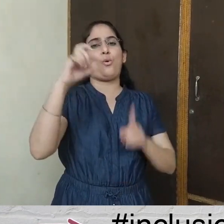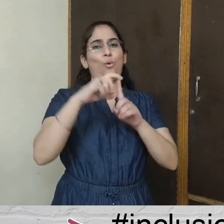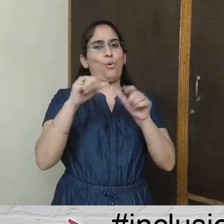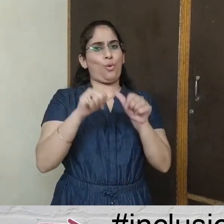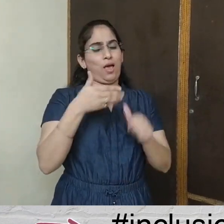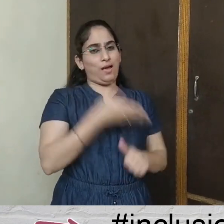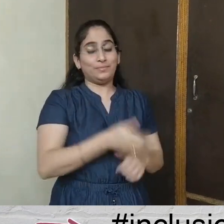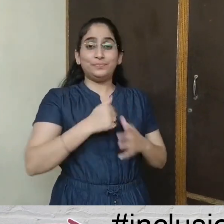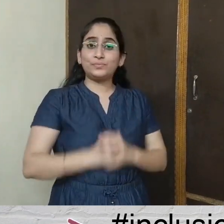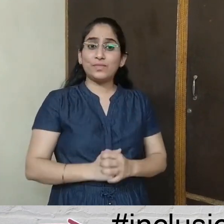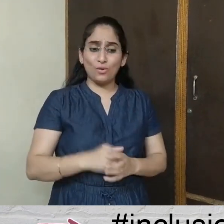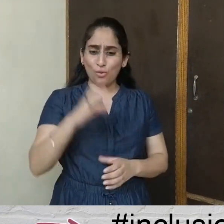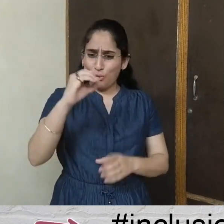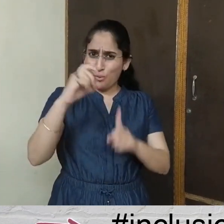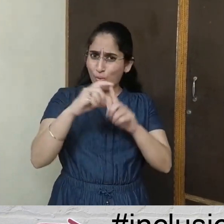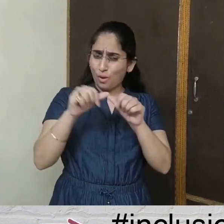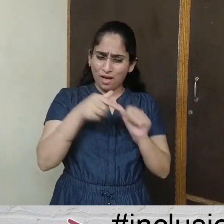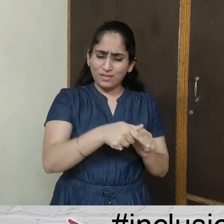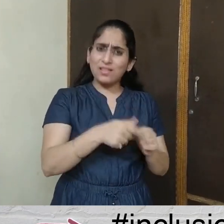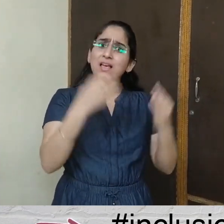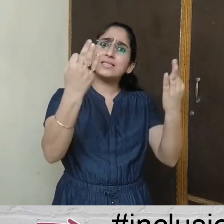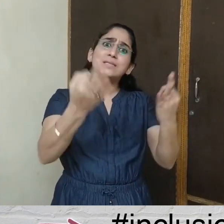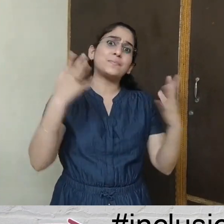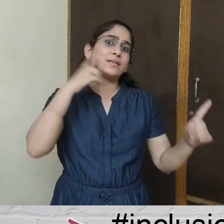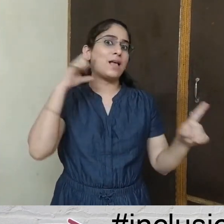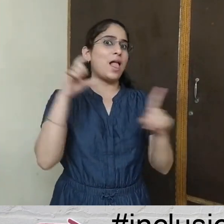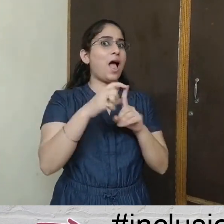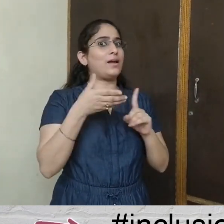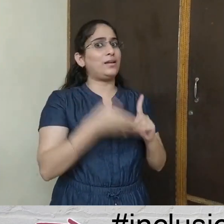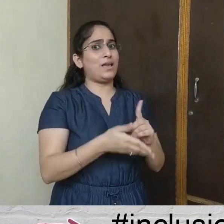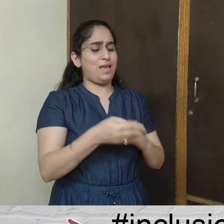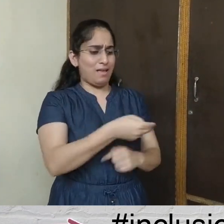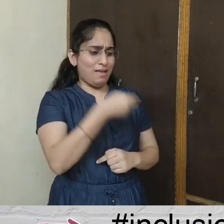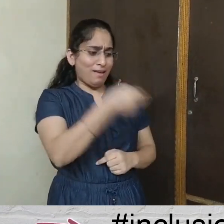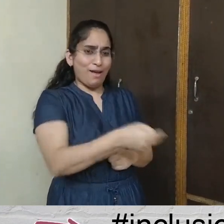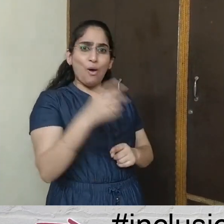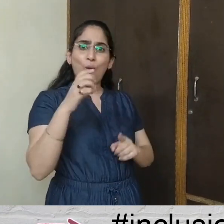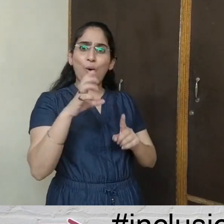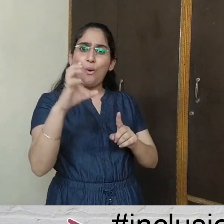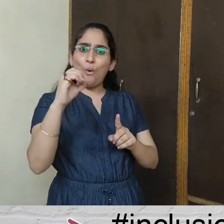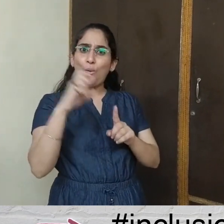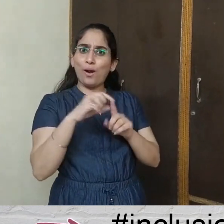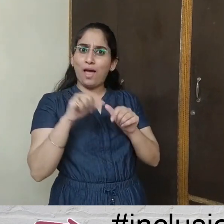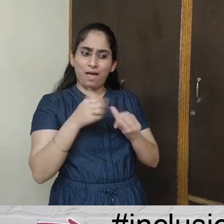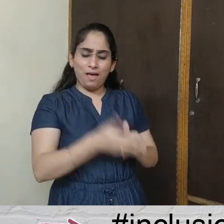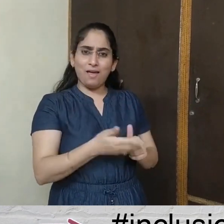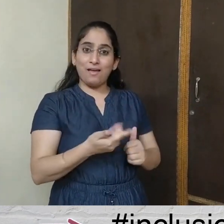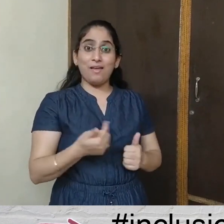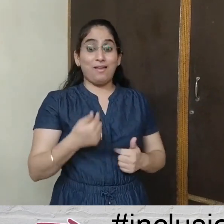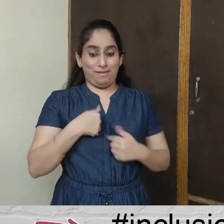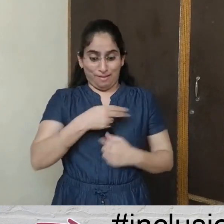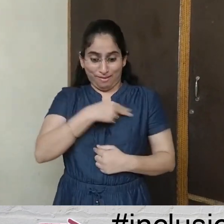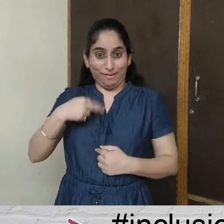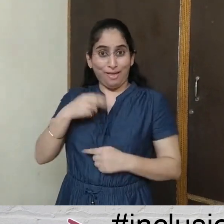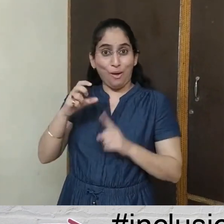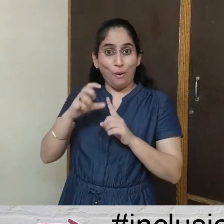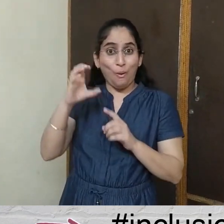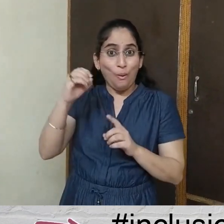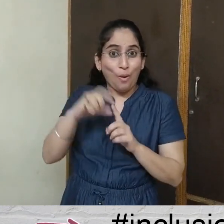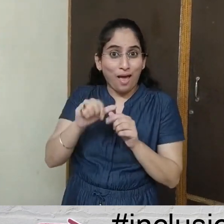जिनके पैरिंस डेफ होते हैं उनके बच्चों को कोड़ा बुलाया जाता है और कोड़ा अपने आप एक बहुत ही स्पेशल